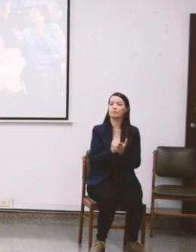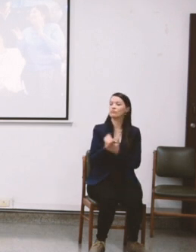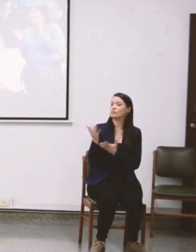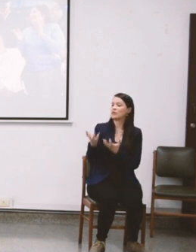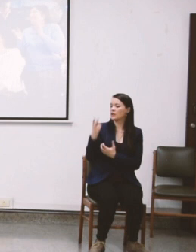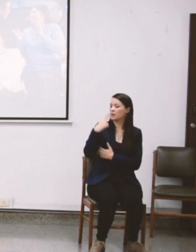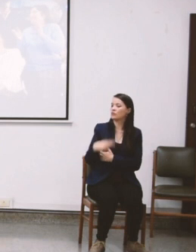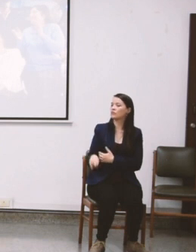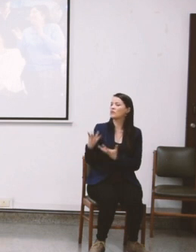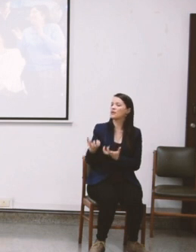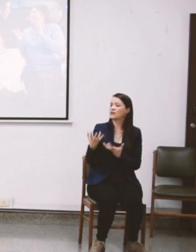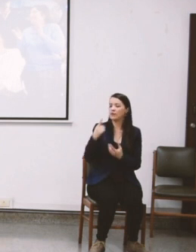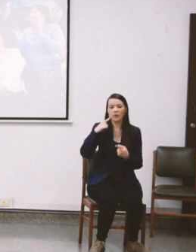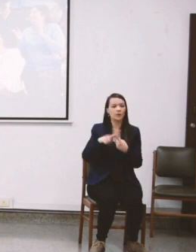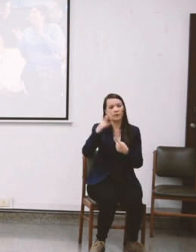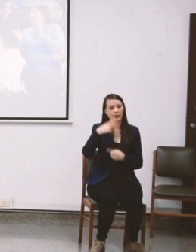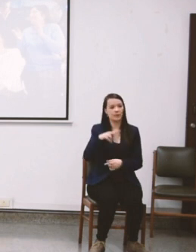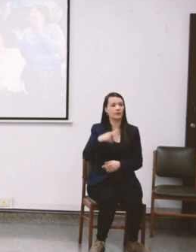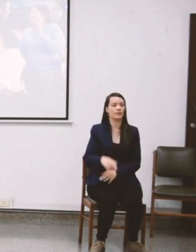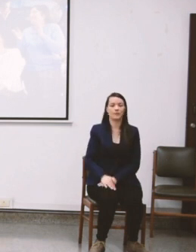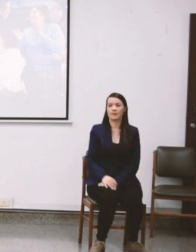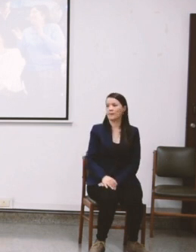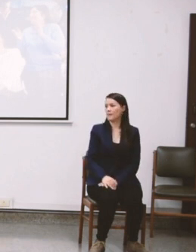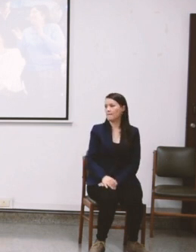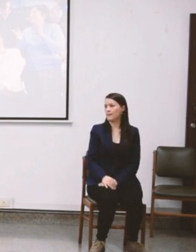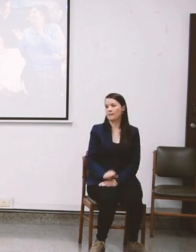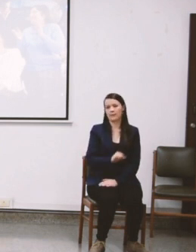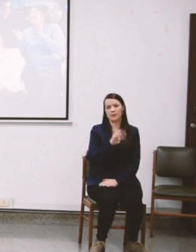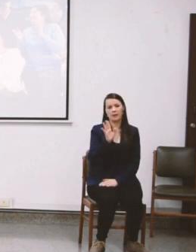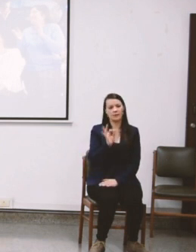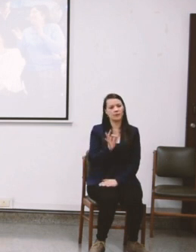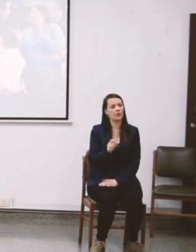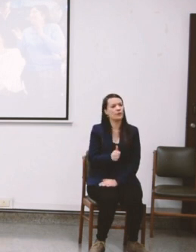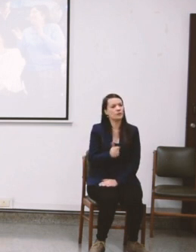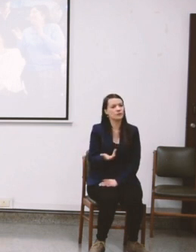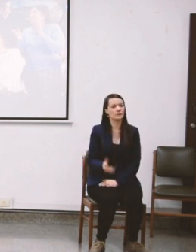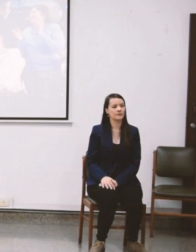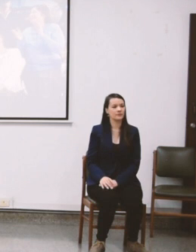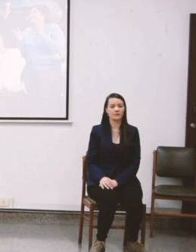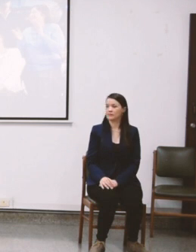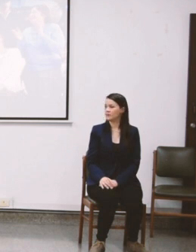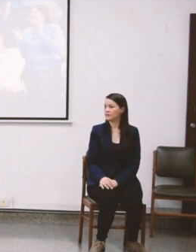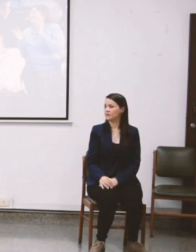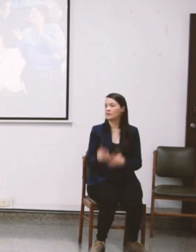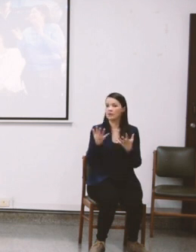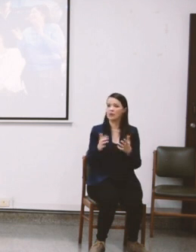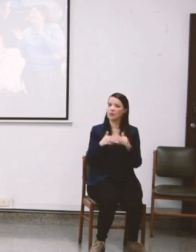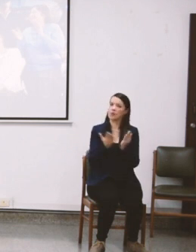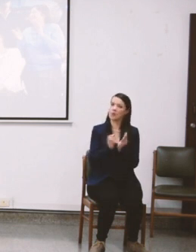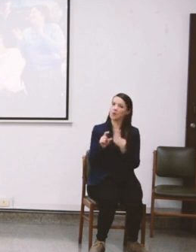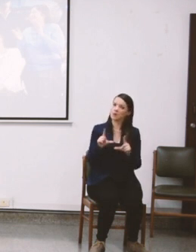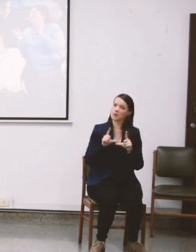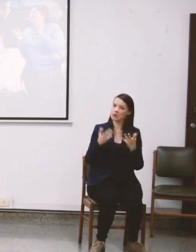sus expectativas de su hija, no? Y entonces de repente uno dice, sí es cierto, ¿cuáles son, no? Quiero que termine la